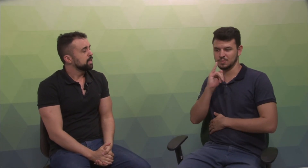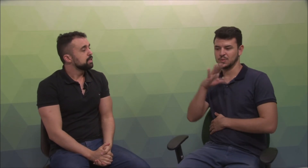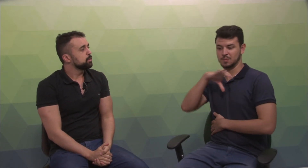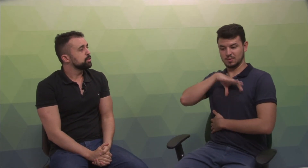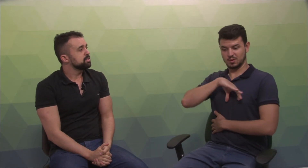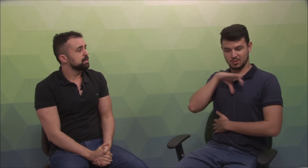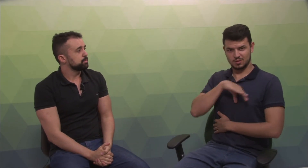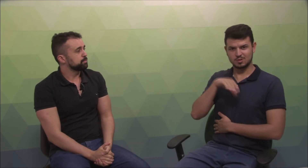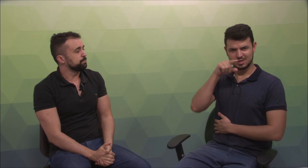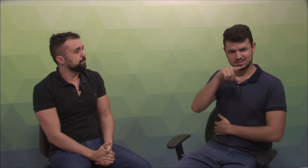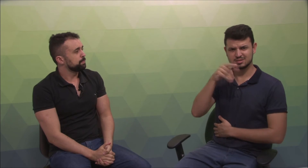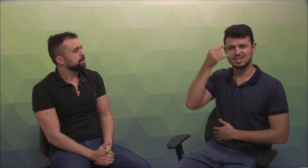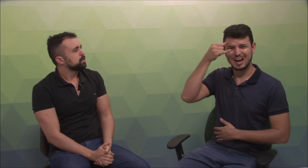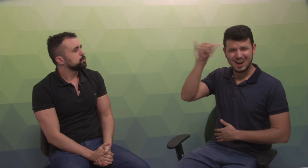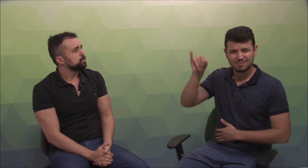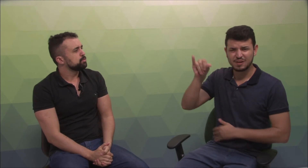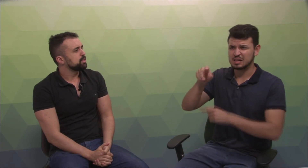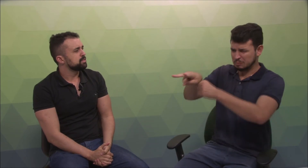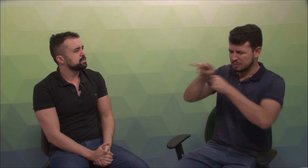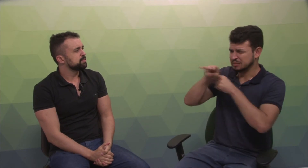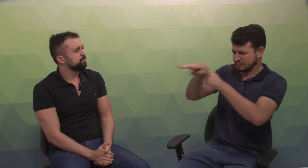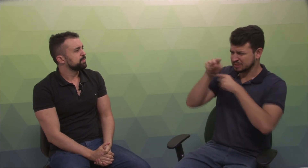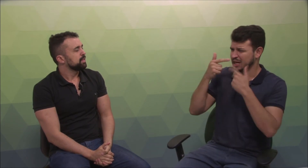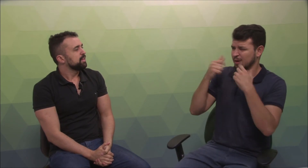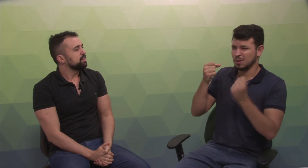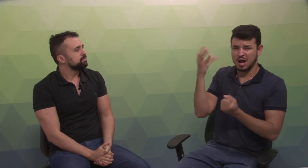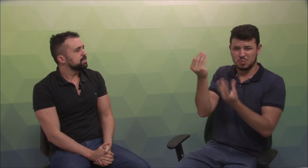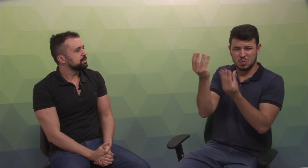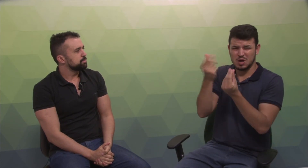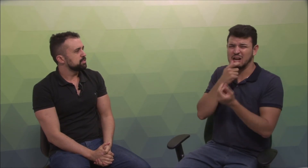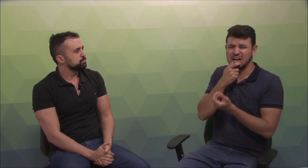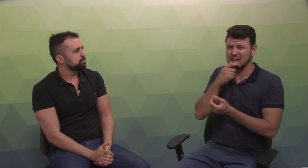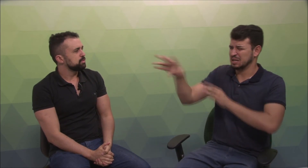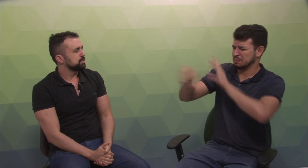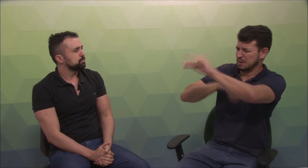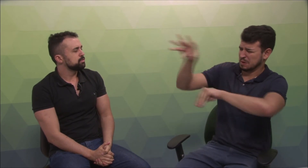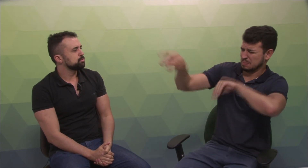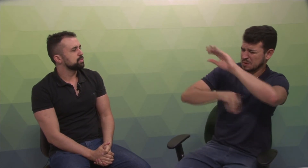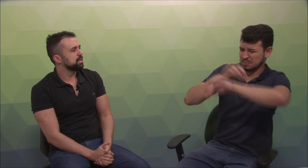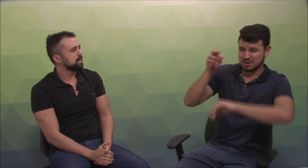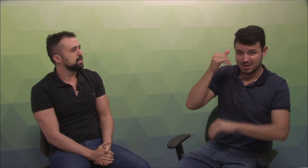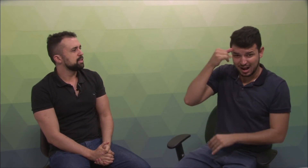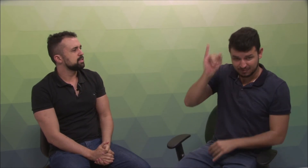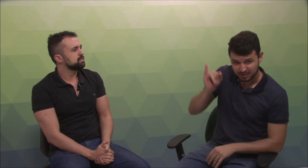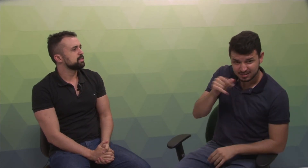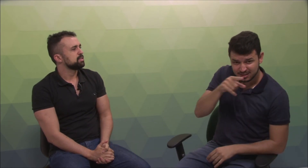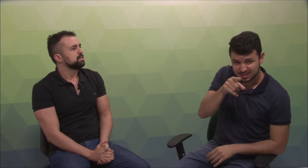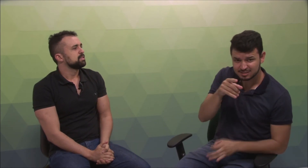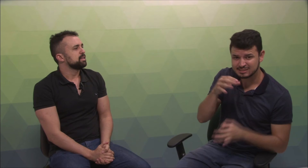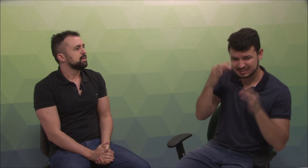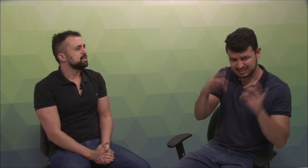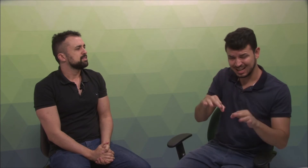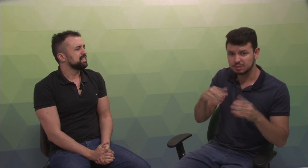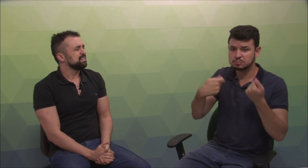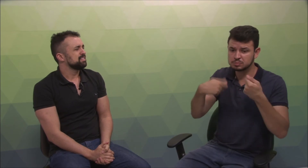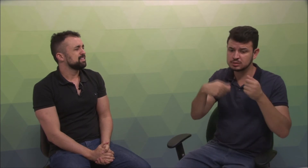Então, por exemplo, no português, evita empréstimo linguístico do inglês, né? Tem